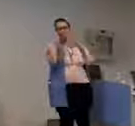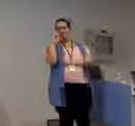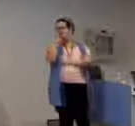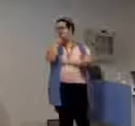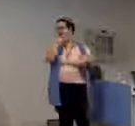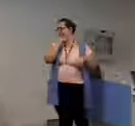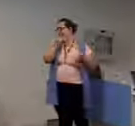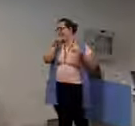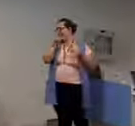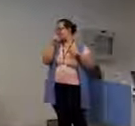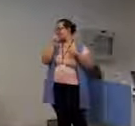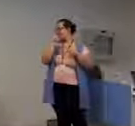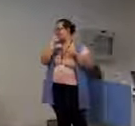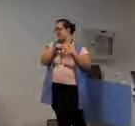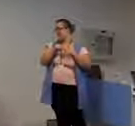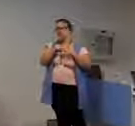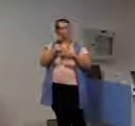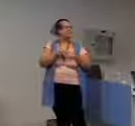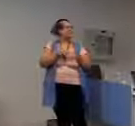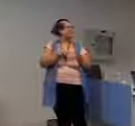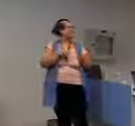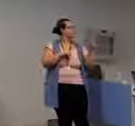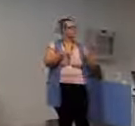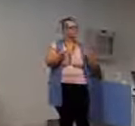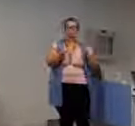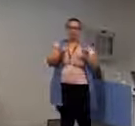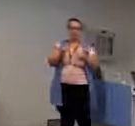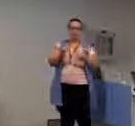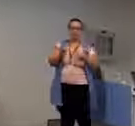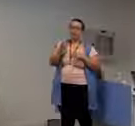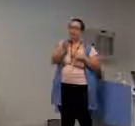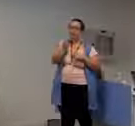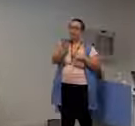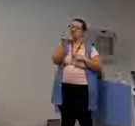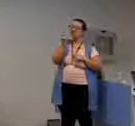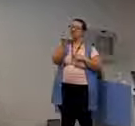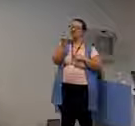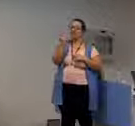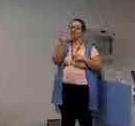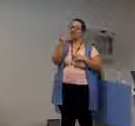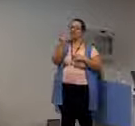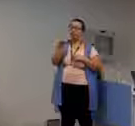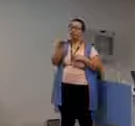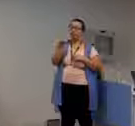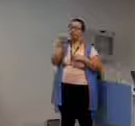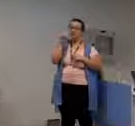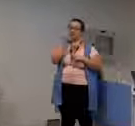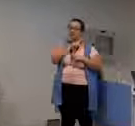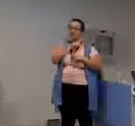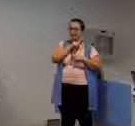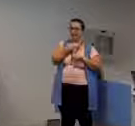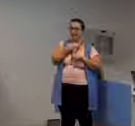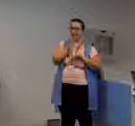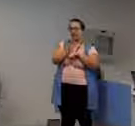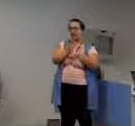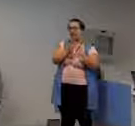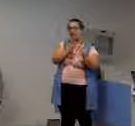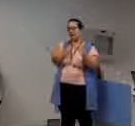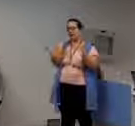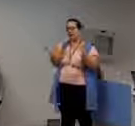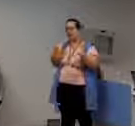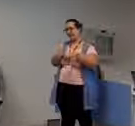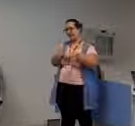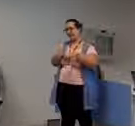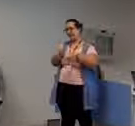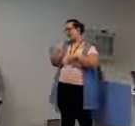de tira, eu faço essa peça aqui em 20 minutos. Eu não vou passar o vídeo inteiro, porque nós não temos